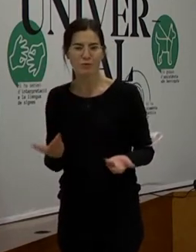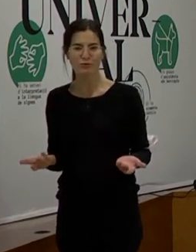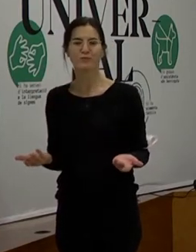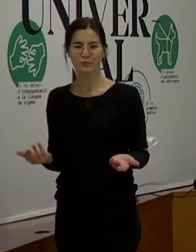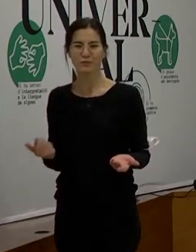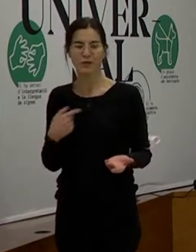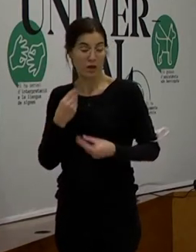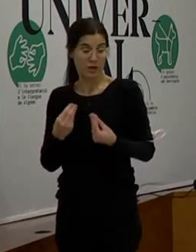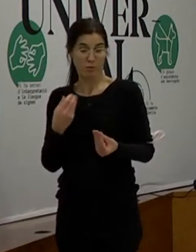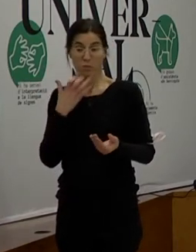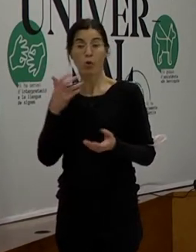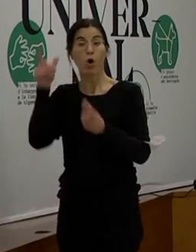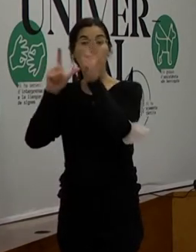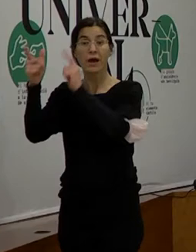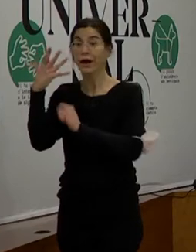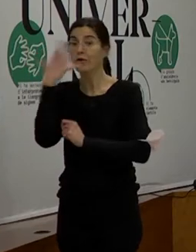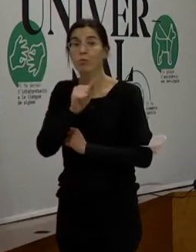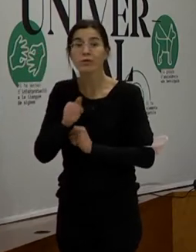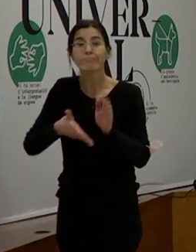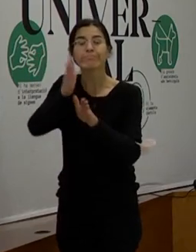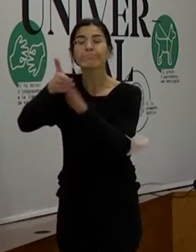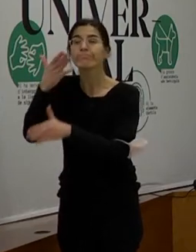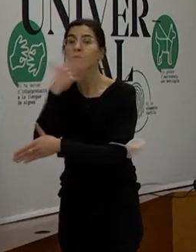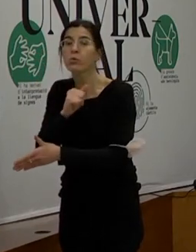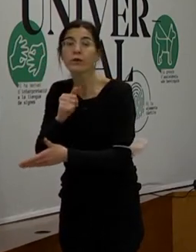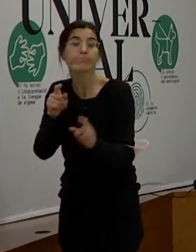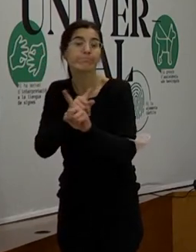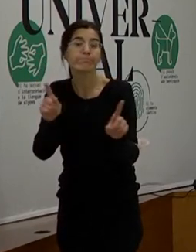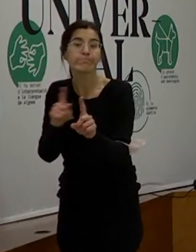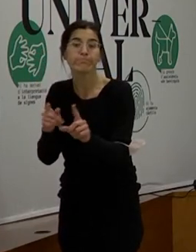Què tenim que fer? No podem viatjar? No podem sortir? No es pot fer res?